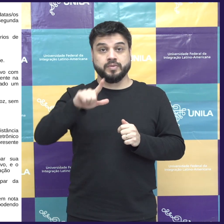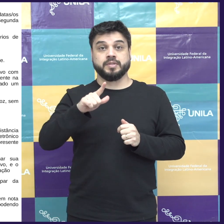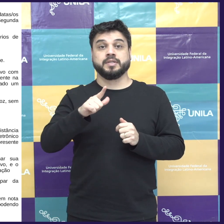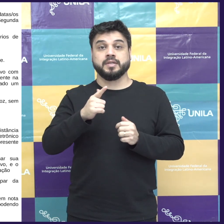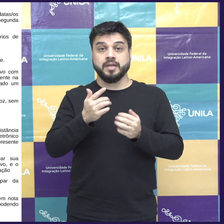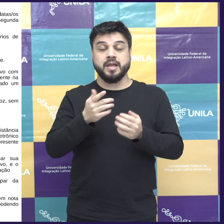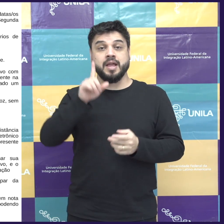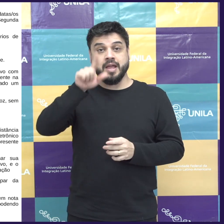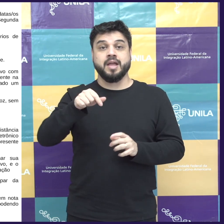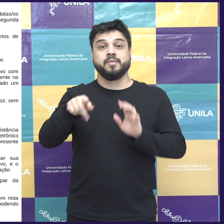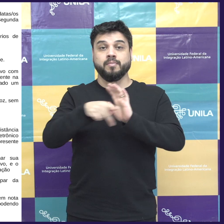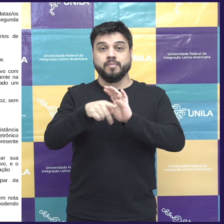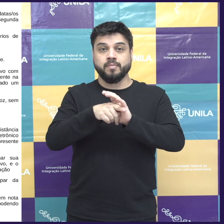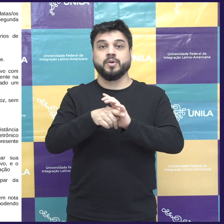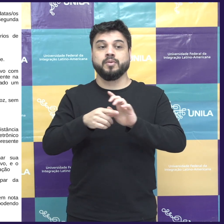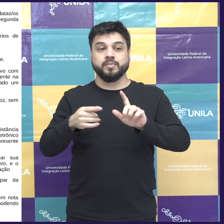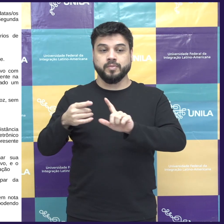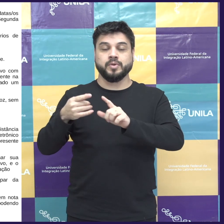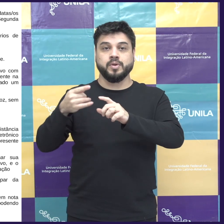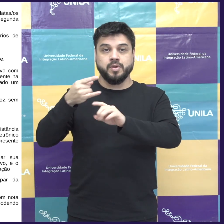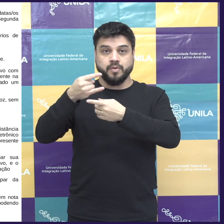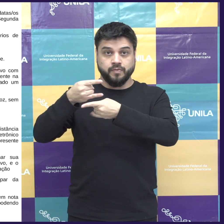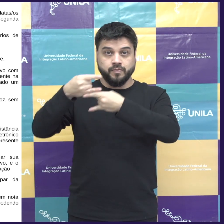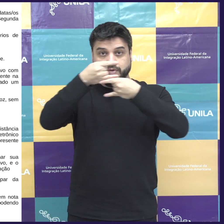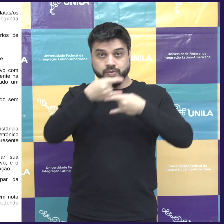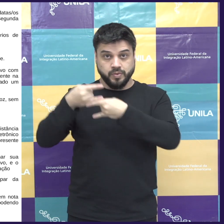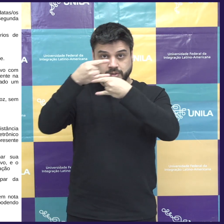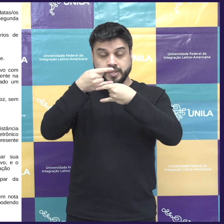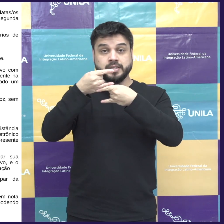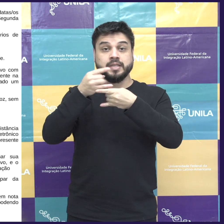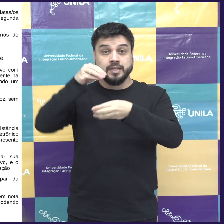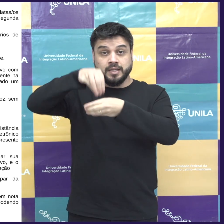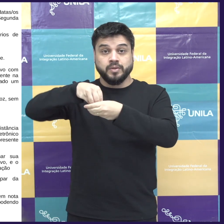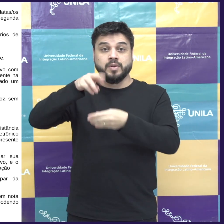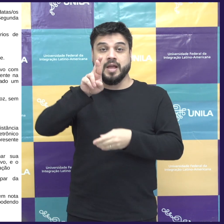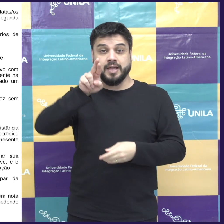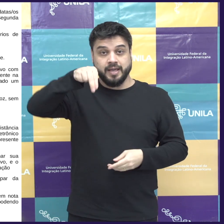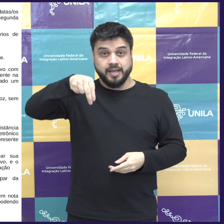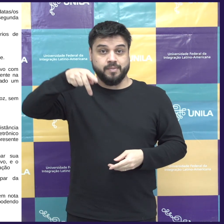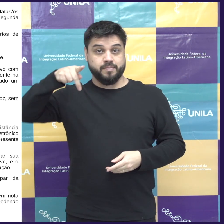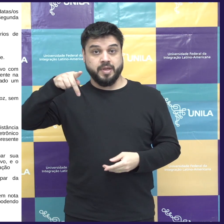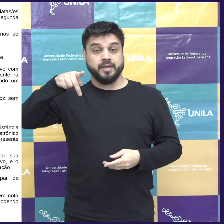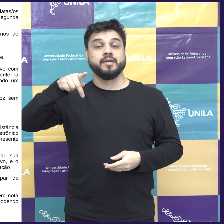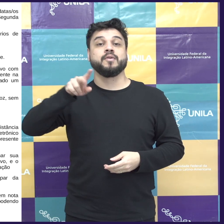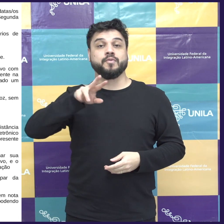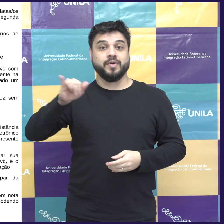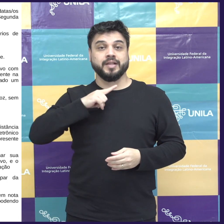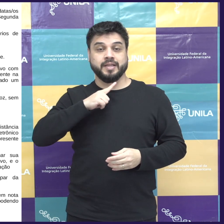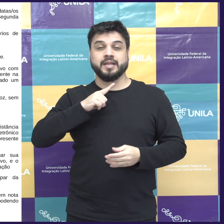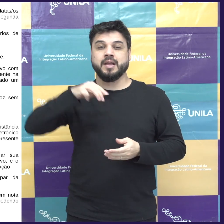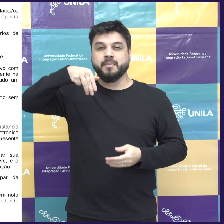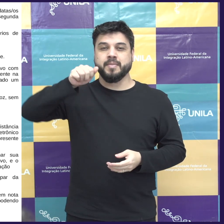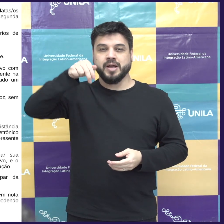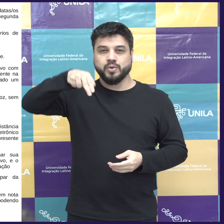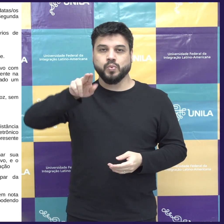modalidade videoconferência, por meio da plataforma RNP. Será encaminhado um manual de acesso à